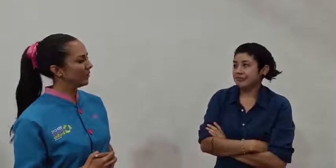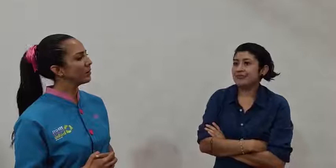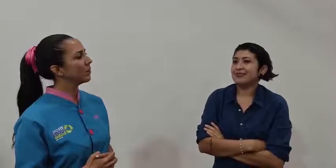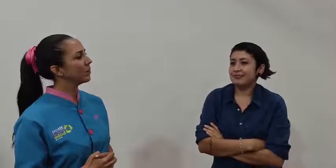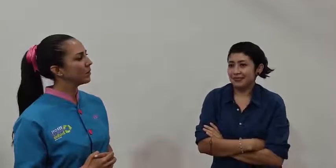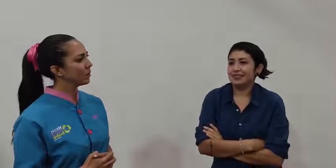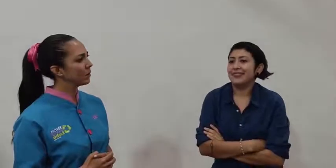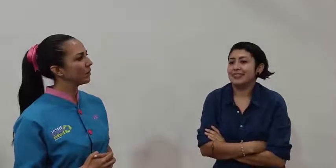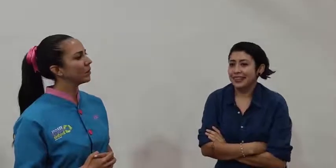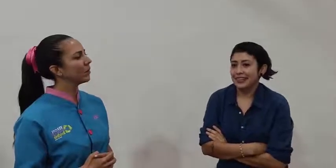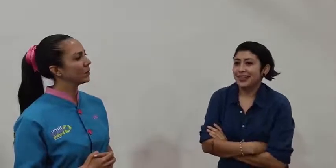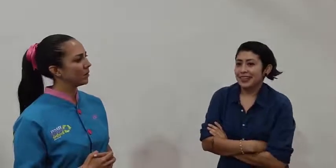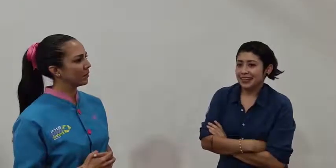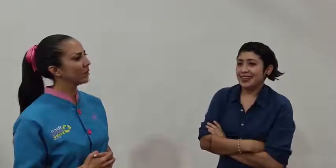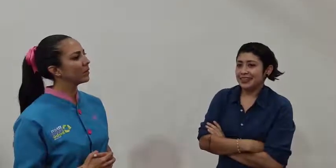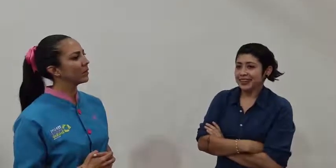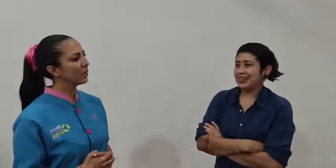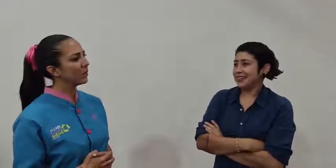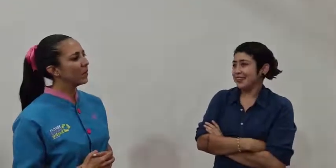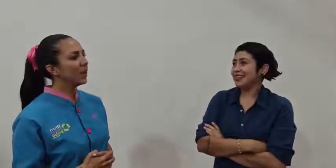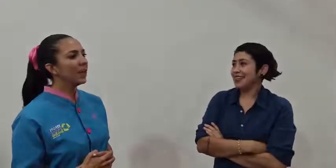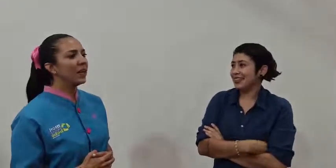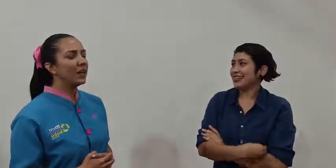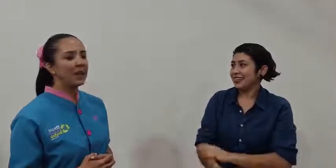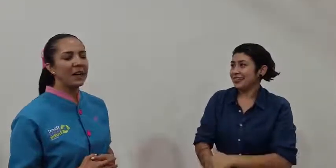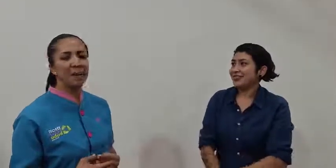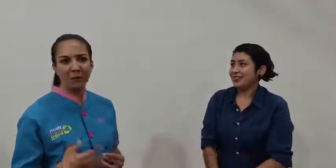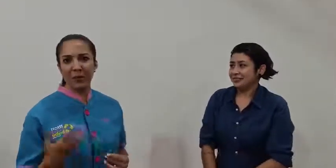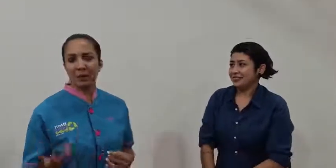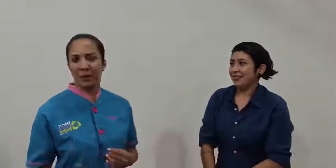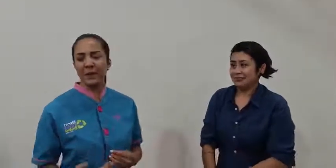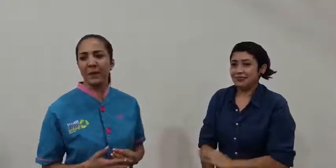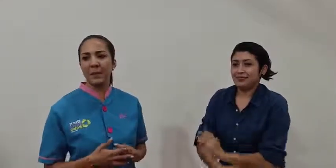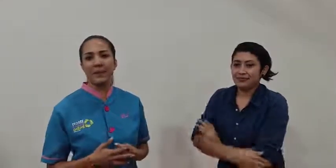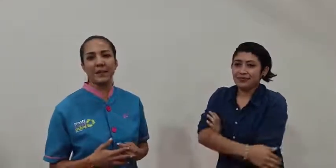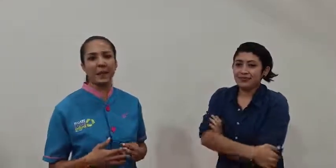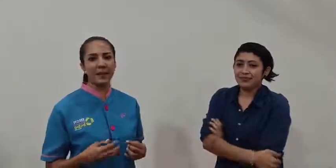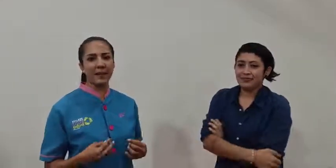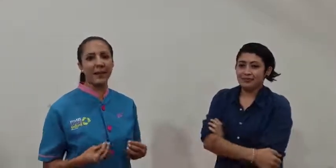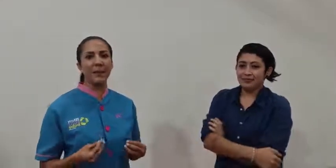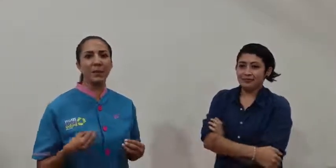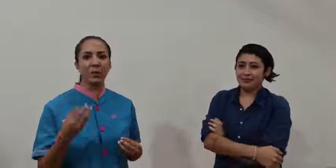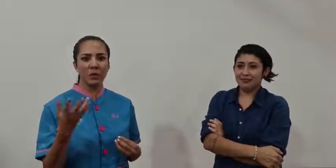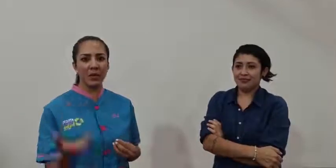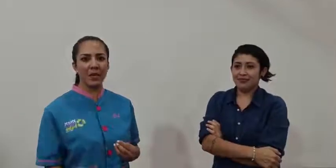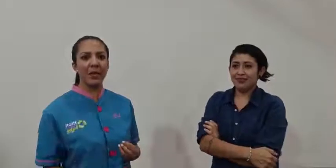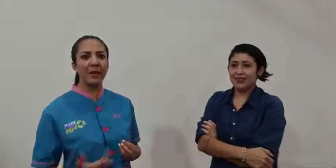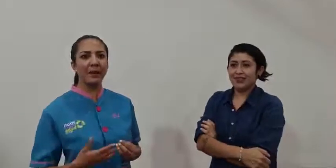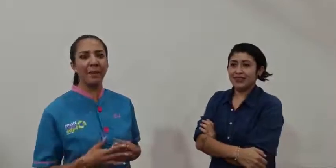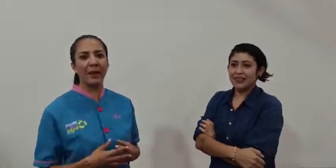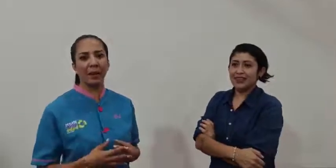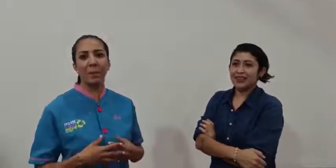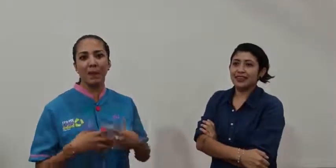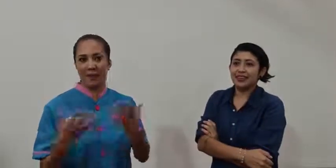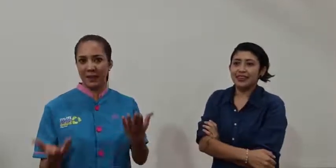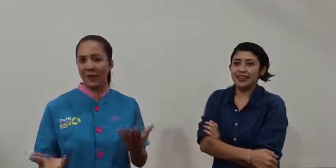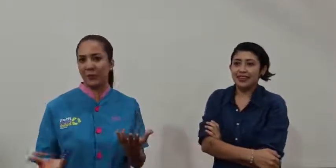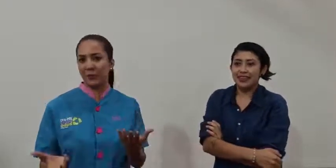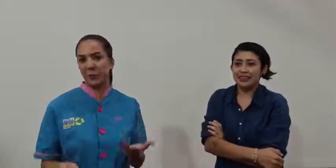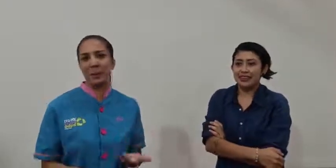Entonces, afuera ya en la realidad es difícil. Y hablando precisamente de esta realidad, a mí me gustaría, para compartir a nuestros